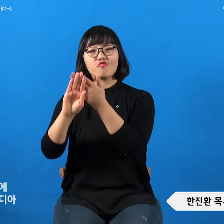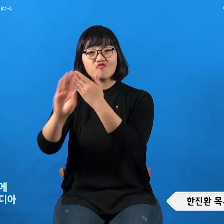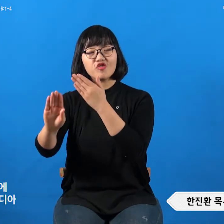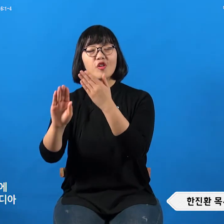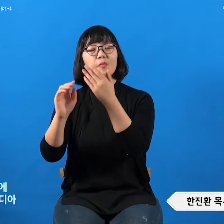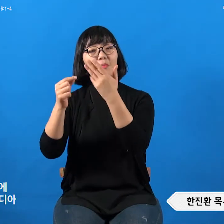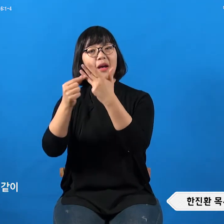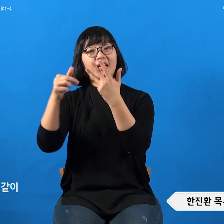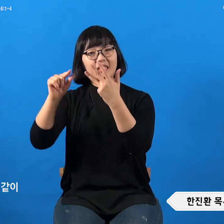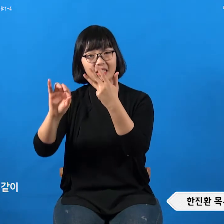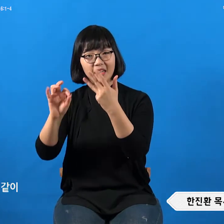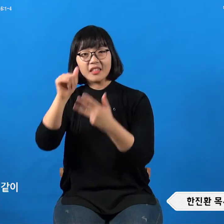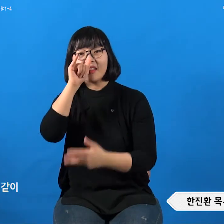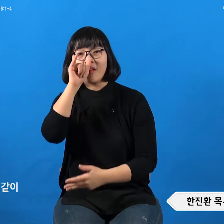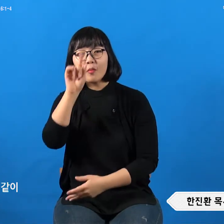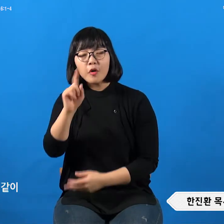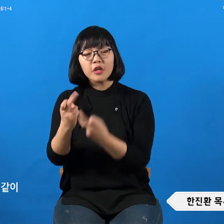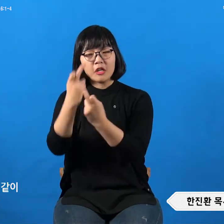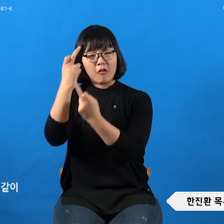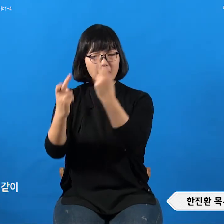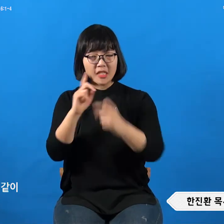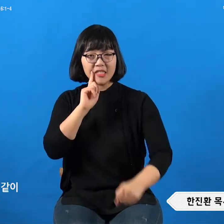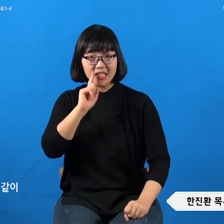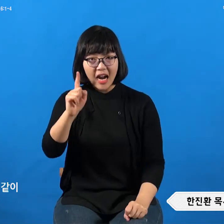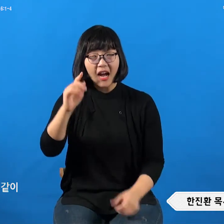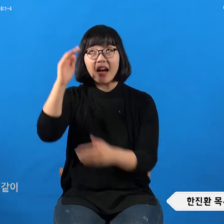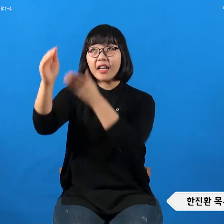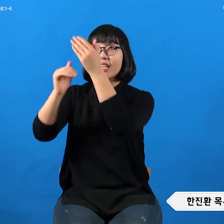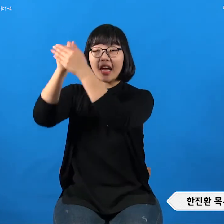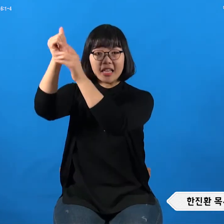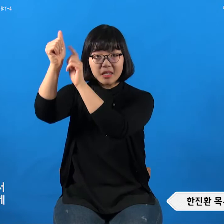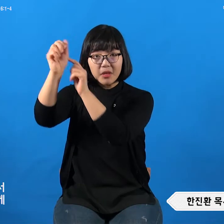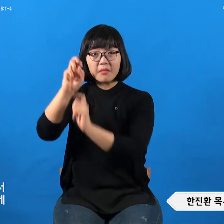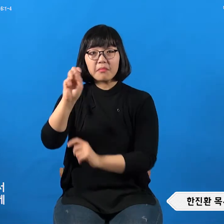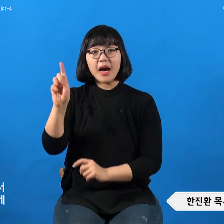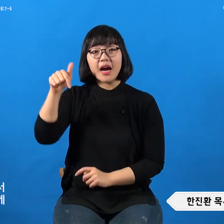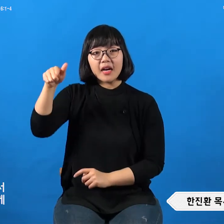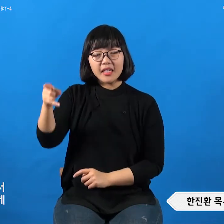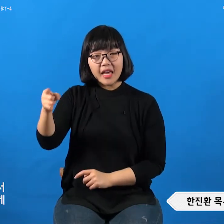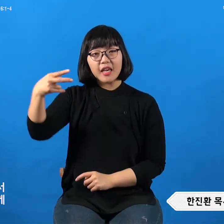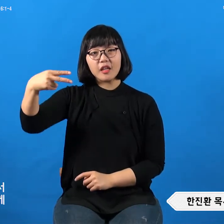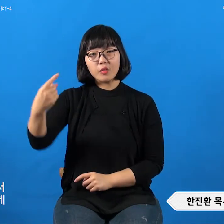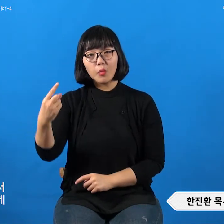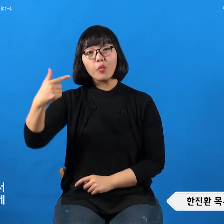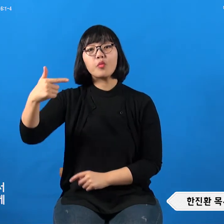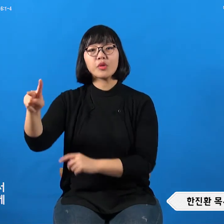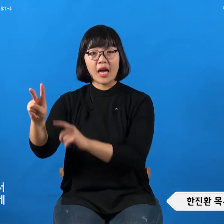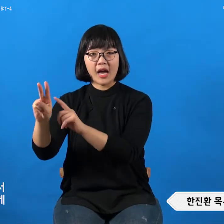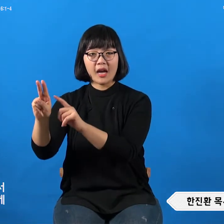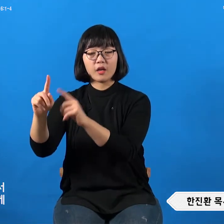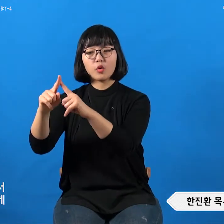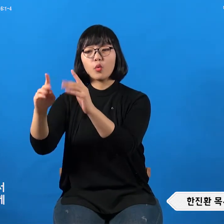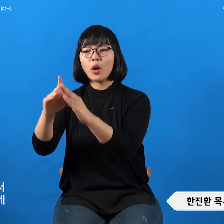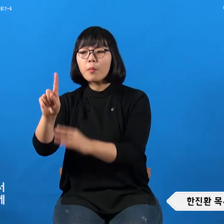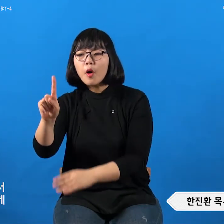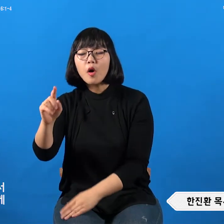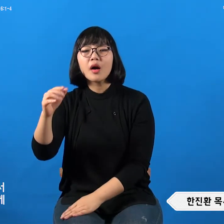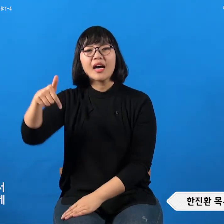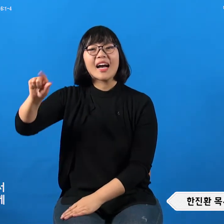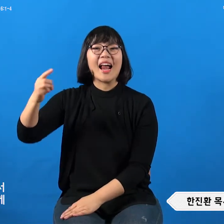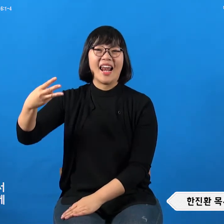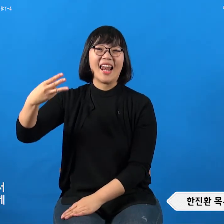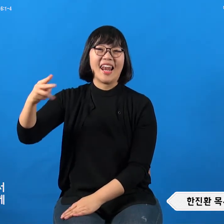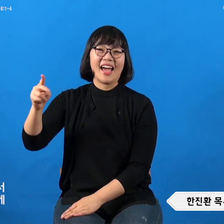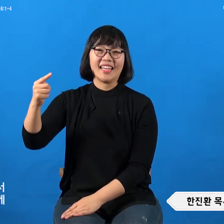1절부터 나옵니다. 형제들아, 하나님께서 마게도니아 교회들에게, 마게도니아 교회가 갈라디아 교회입니다.